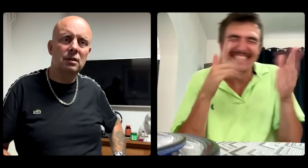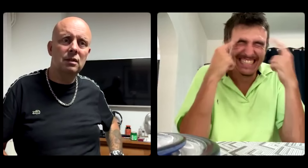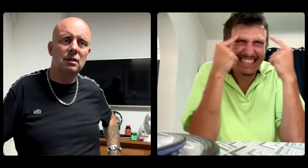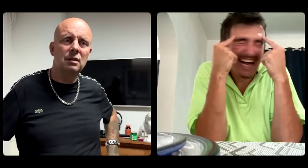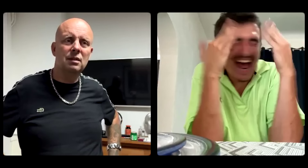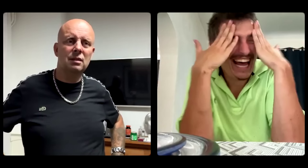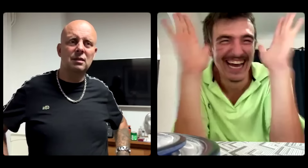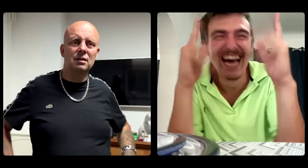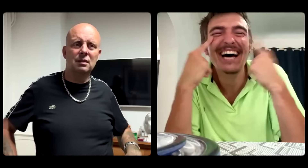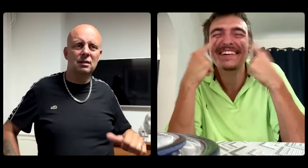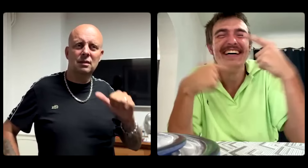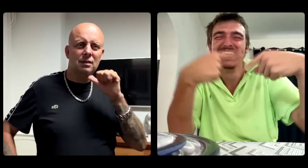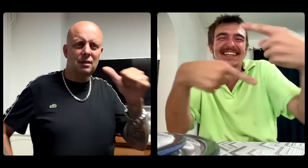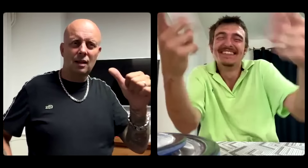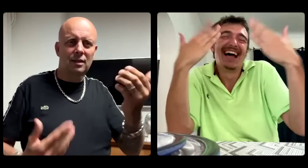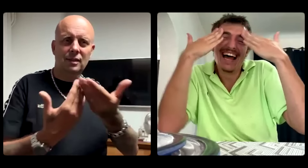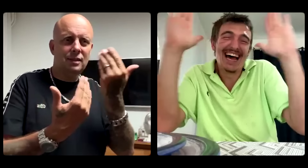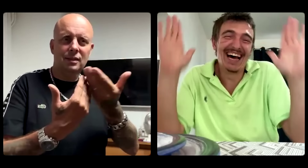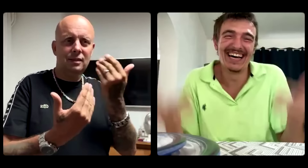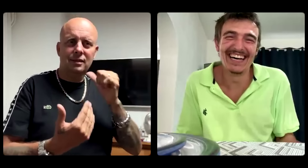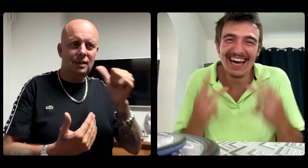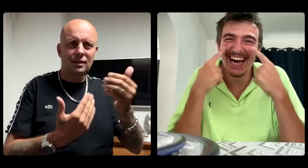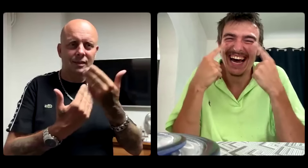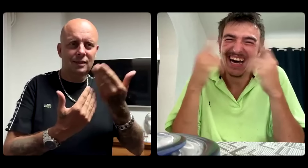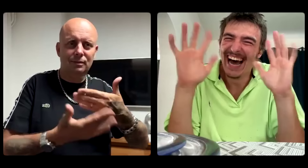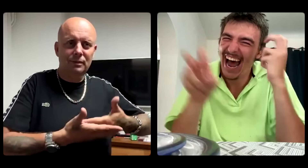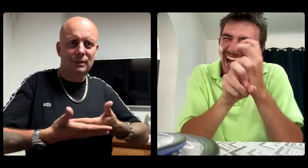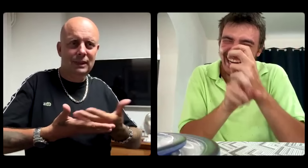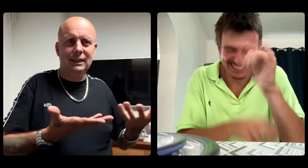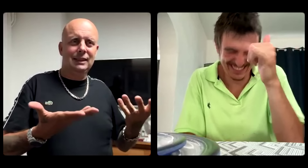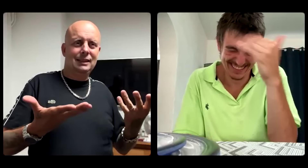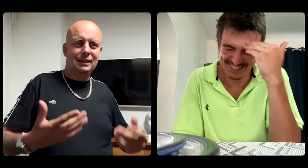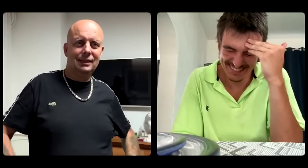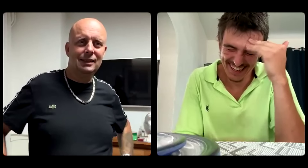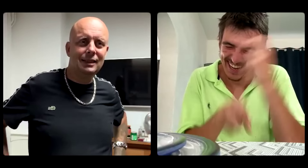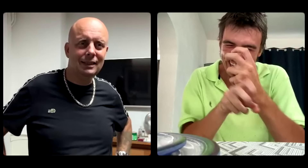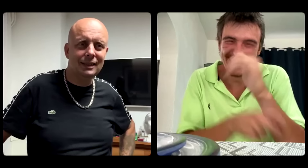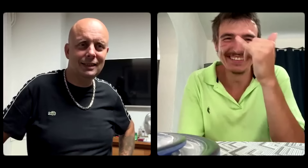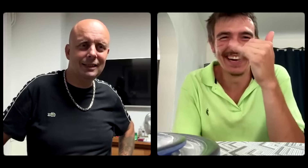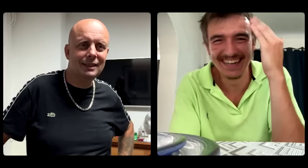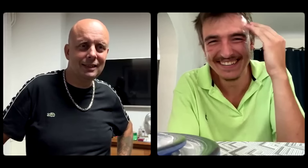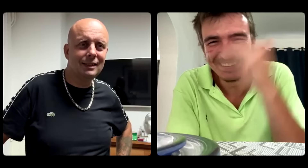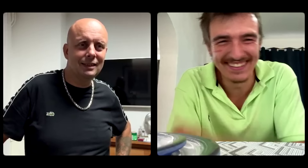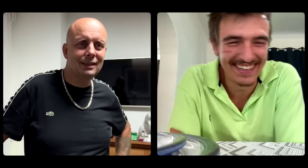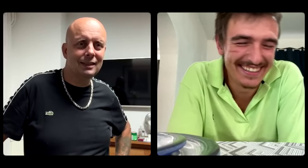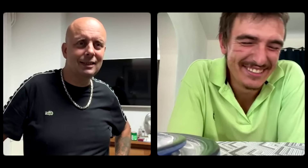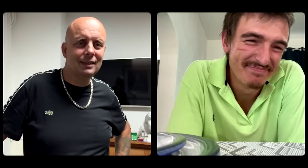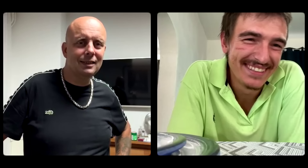Fijn.